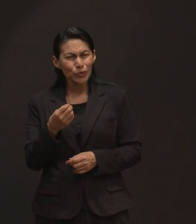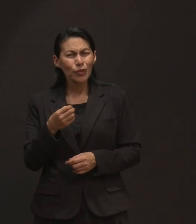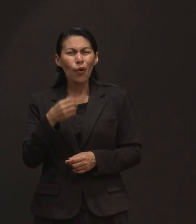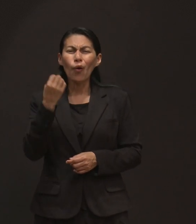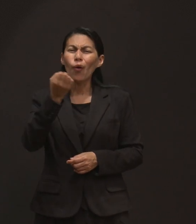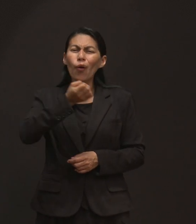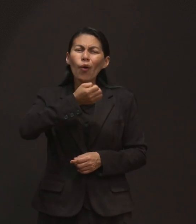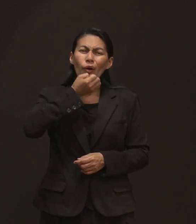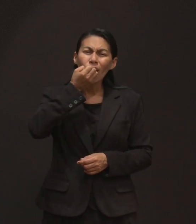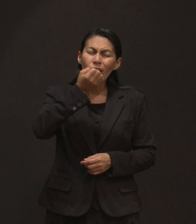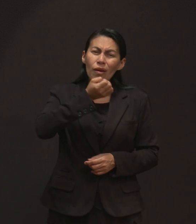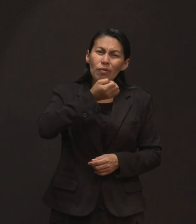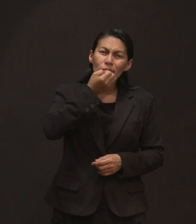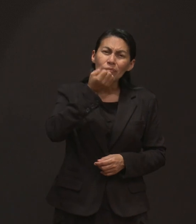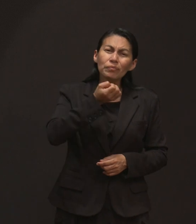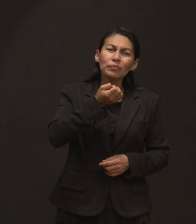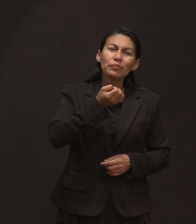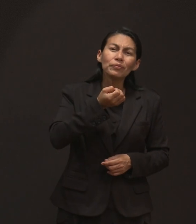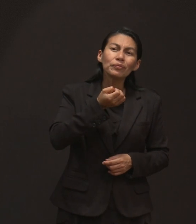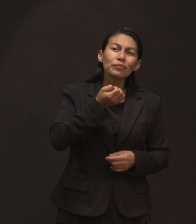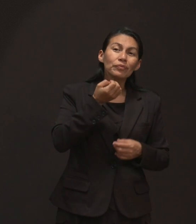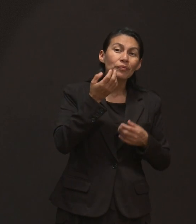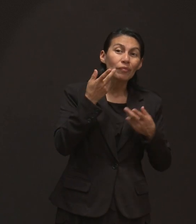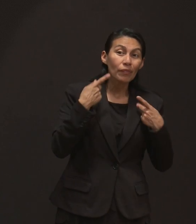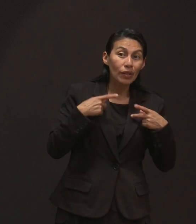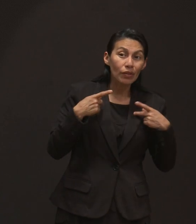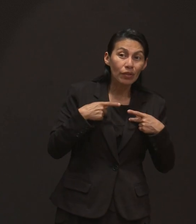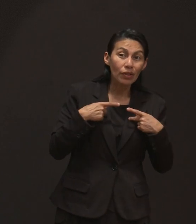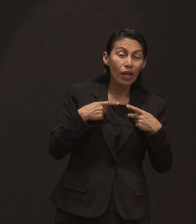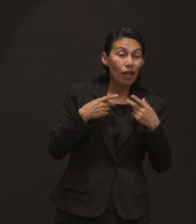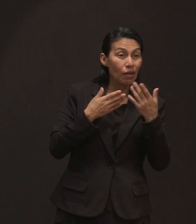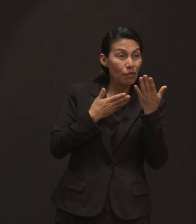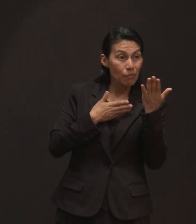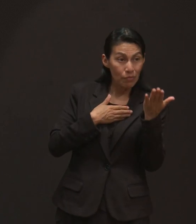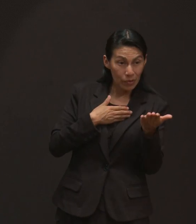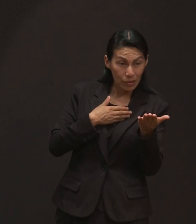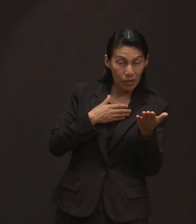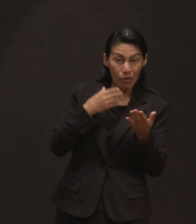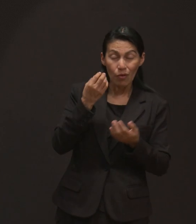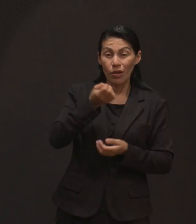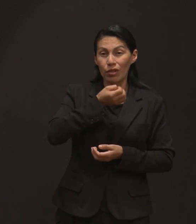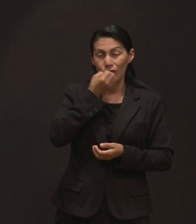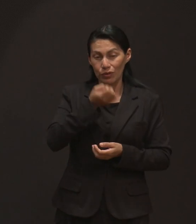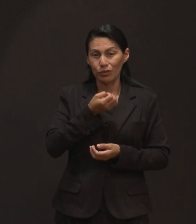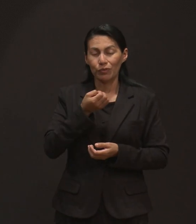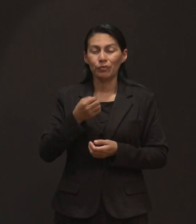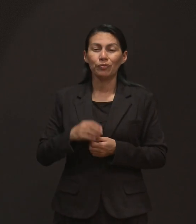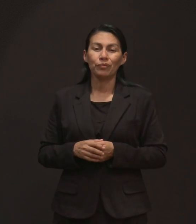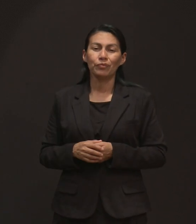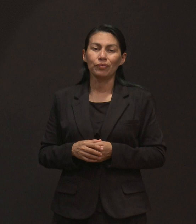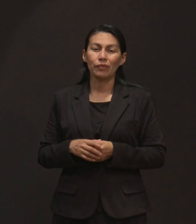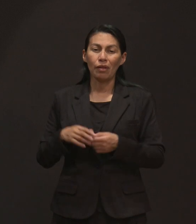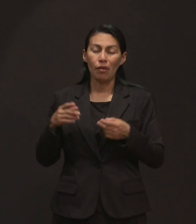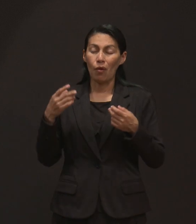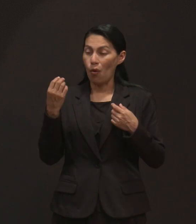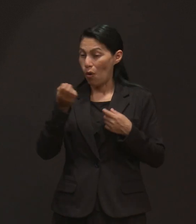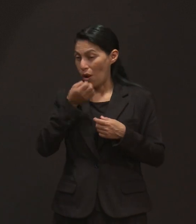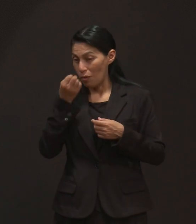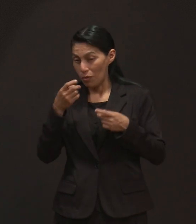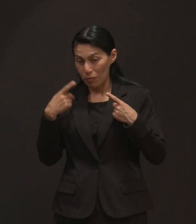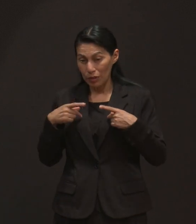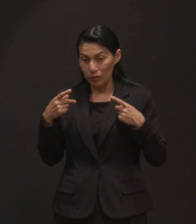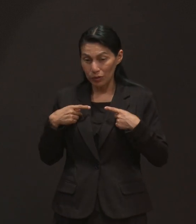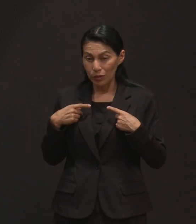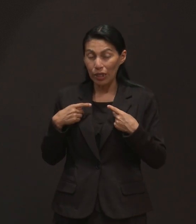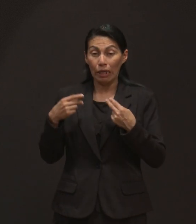fíjese que oramos por la persona que pide que oremos. Oramos por la persona a